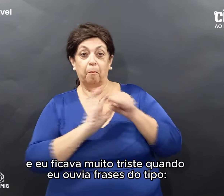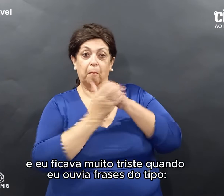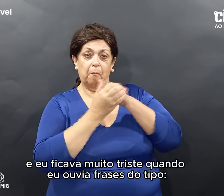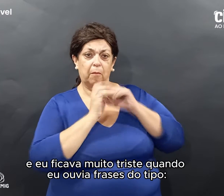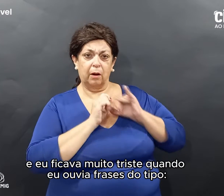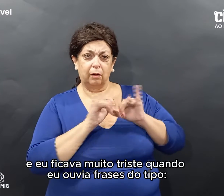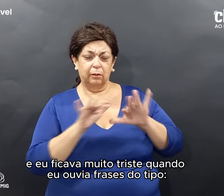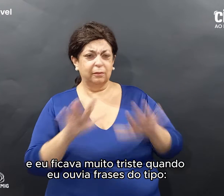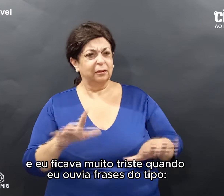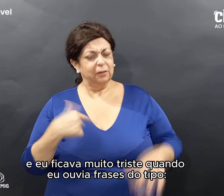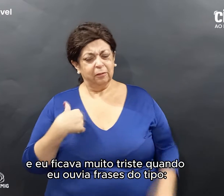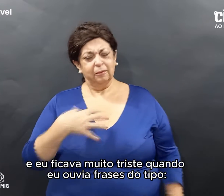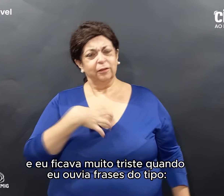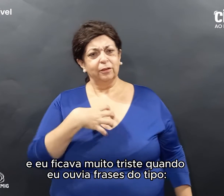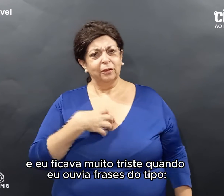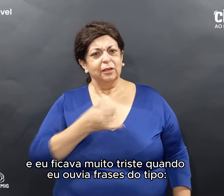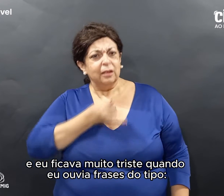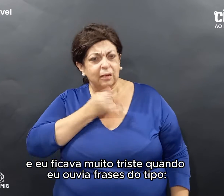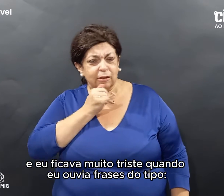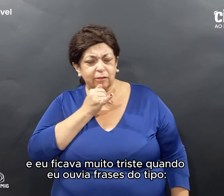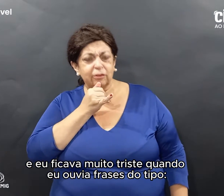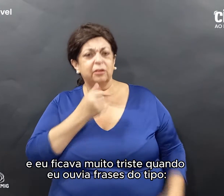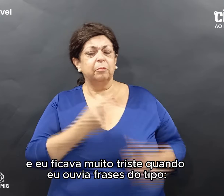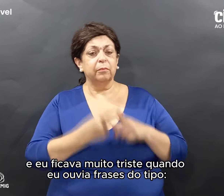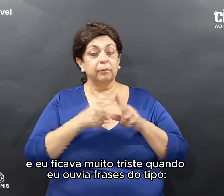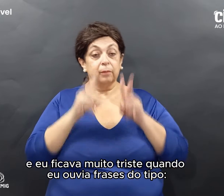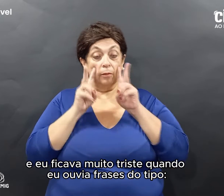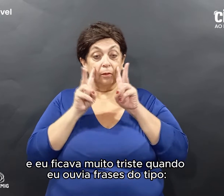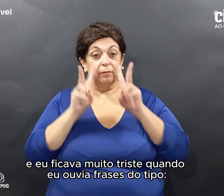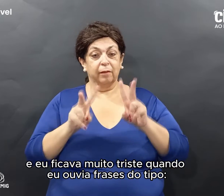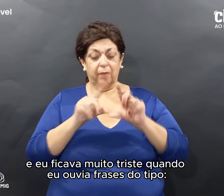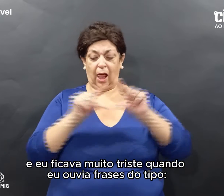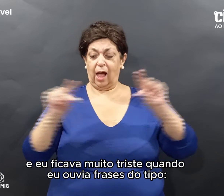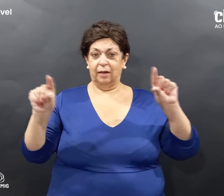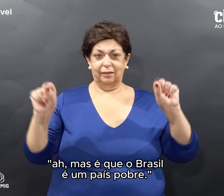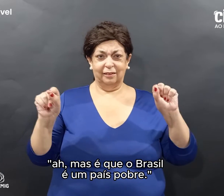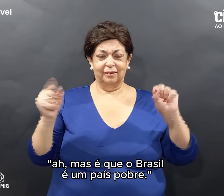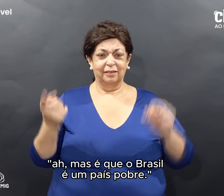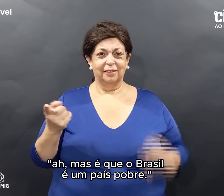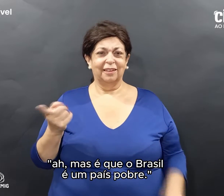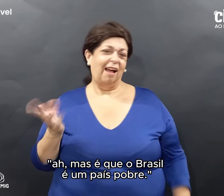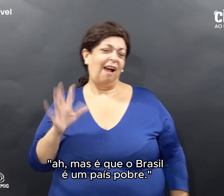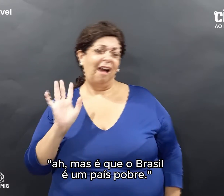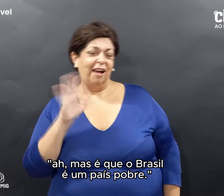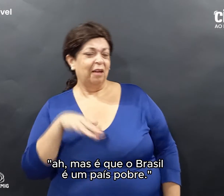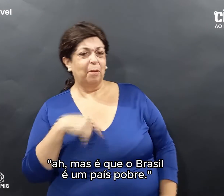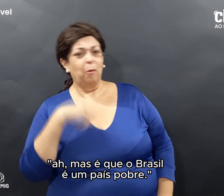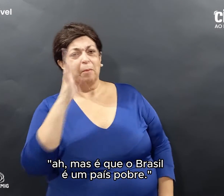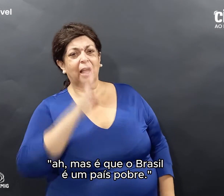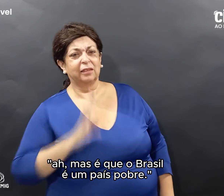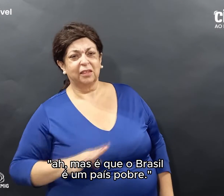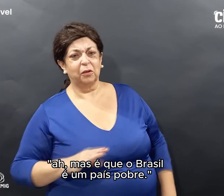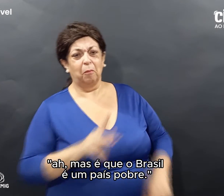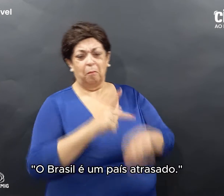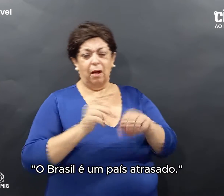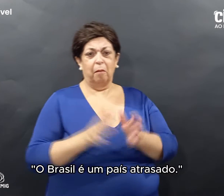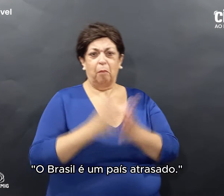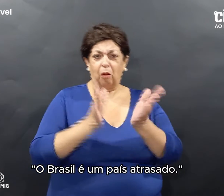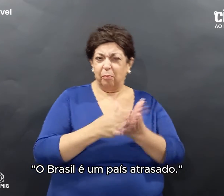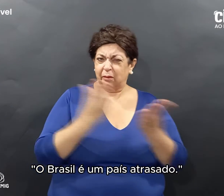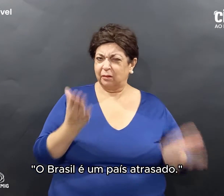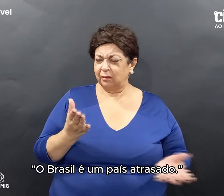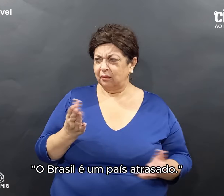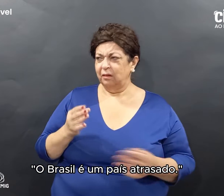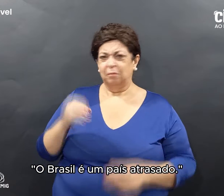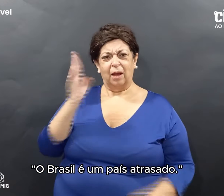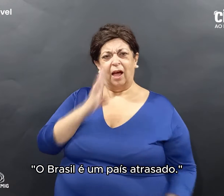pandemia e eu ficava muito triste quando eu ouvia frases do tipo: ah, mas é que o Brasil é um país pobre, o Brasil é